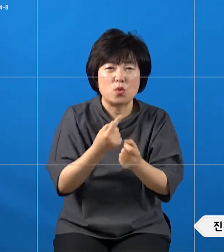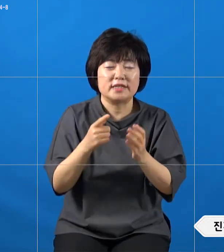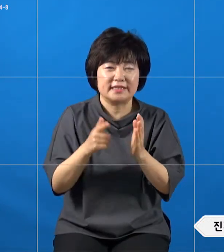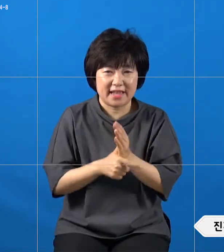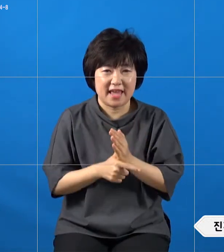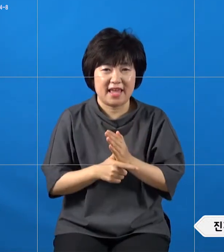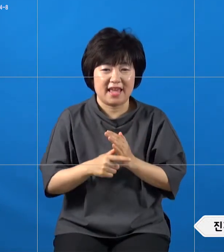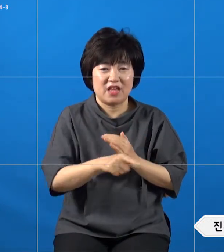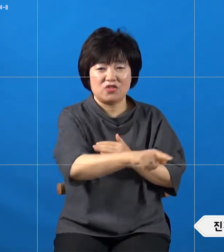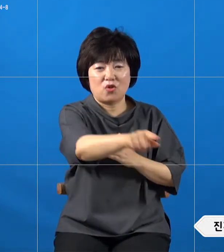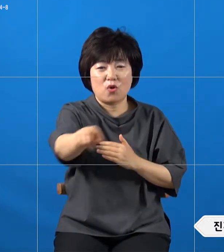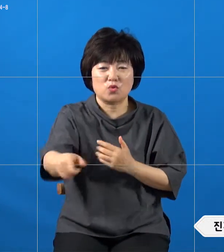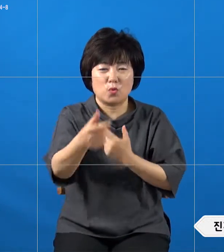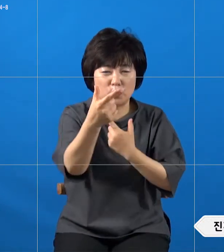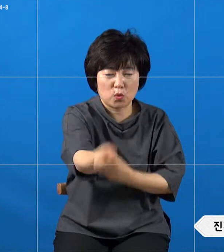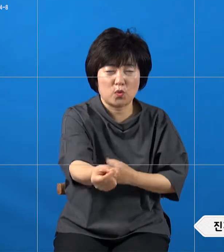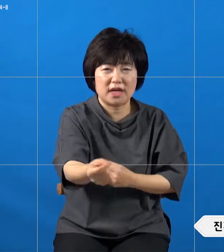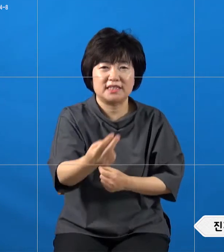바로 너희도